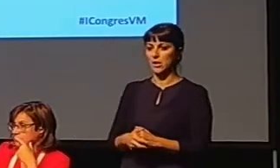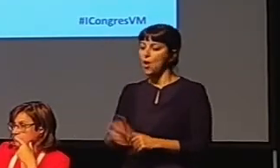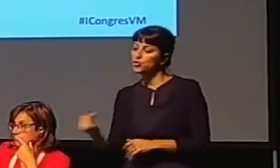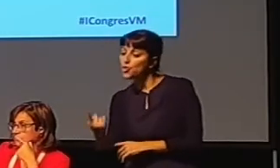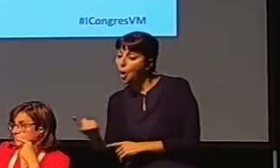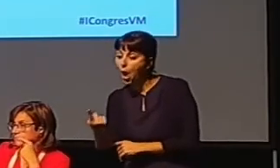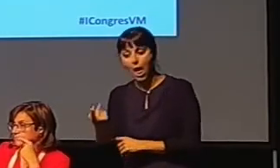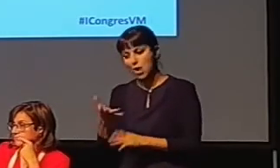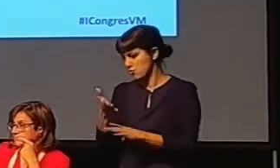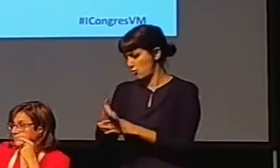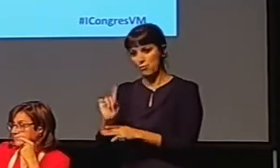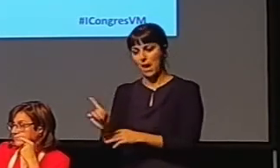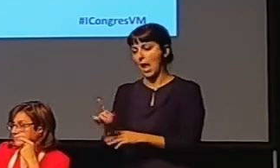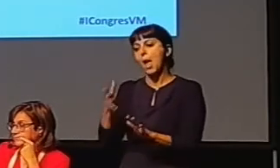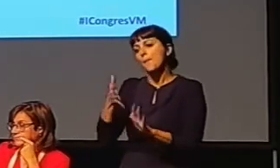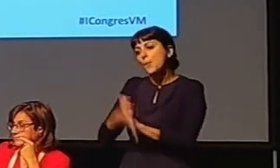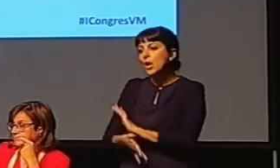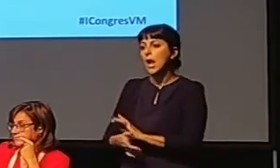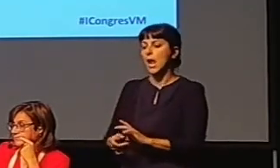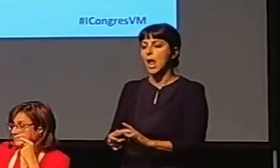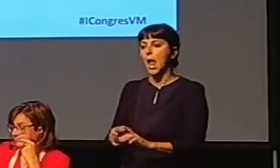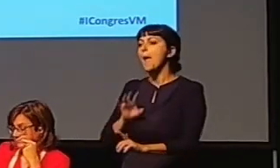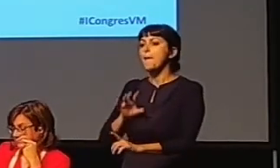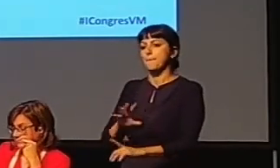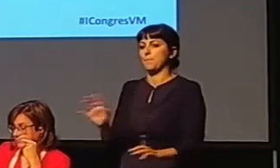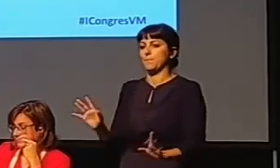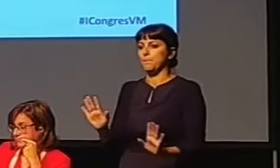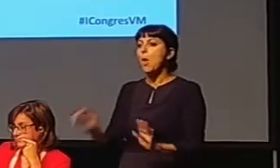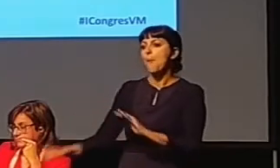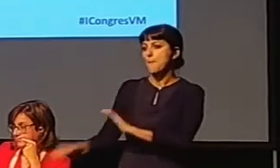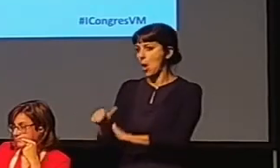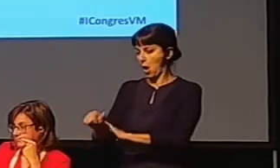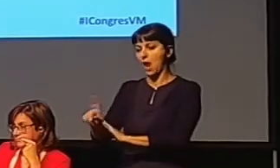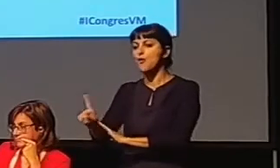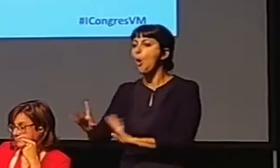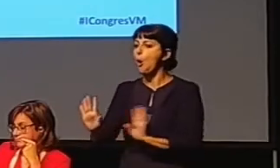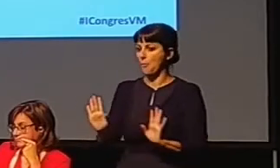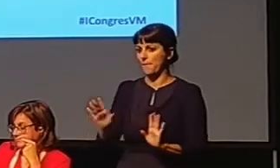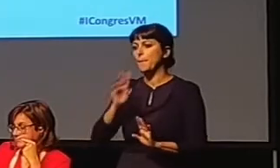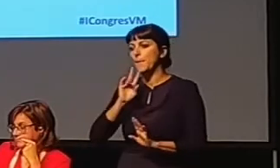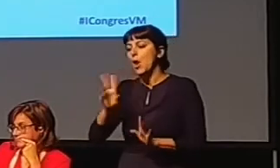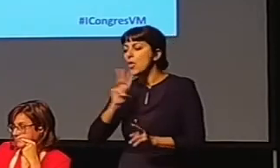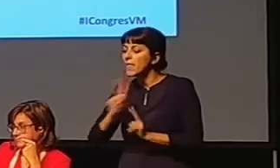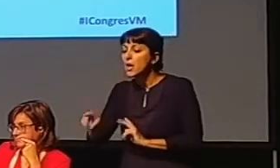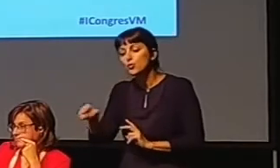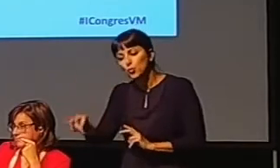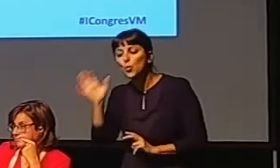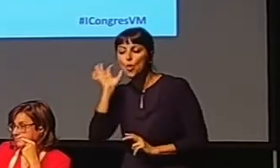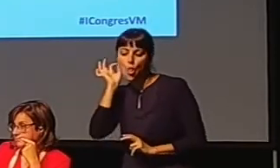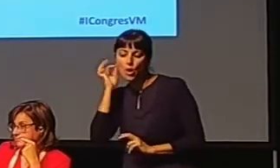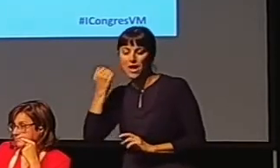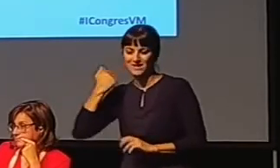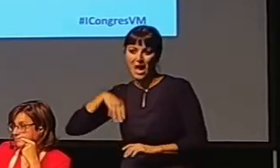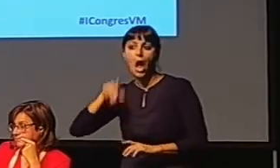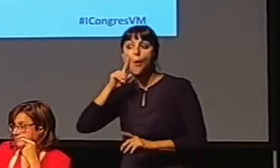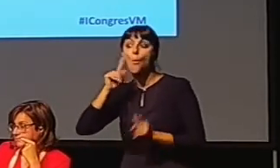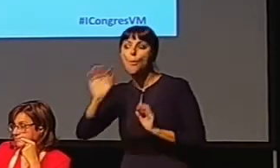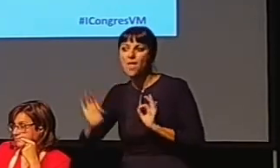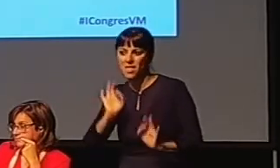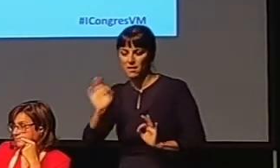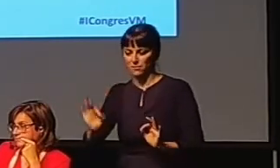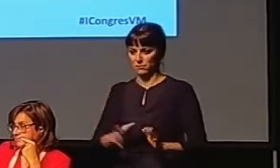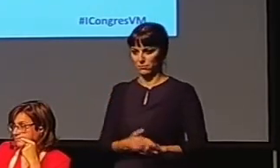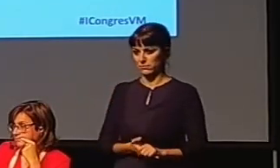poden, no et diuen perquè et poden violar, Et diuen aquella frase de, bueno, ja ets una dona, no? Vigila, no? Tum, tum, vigila,